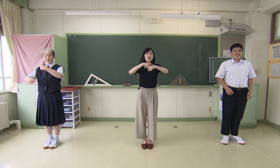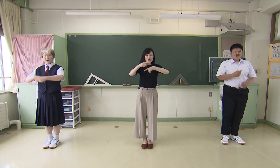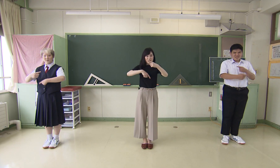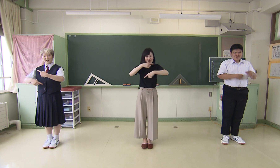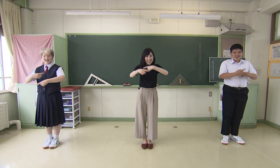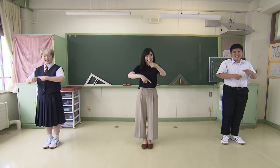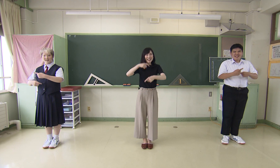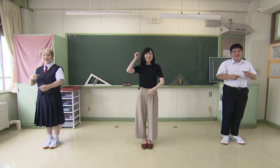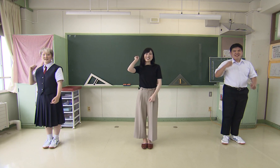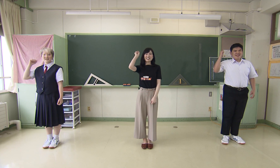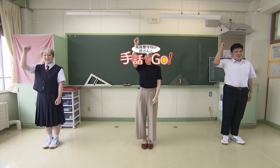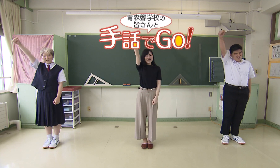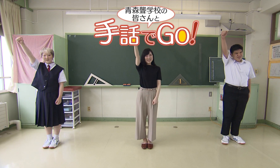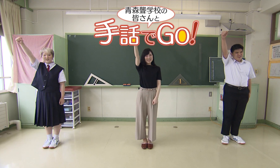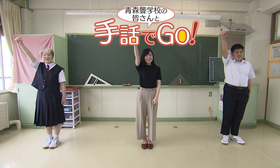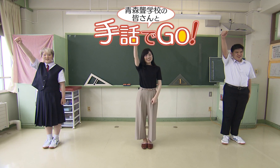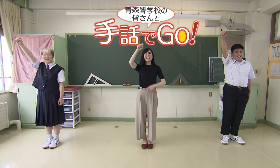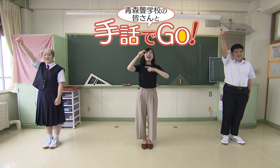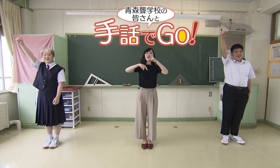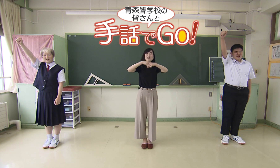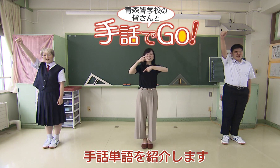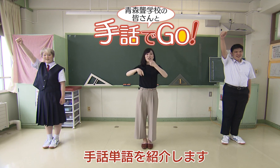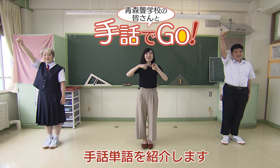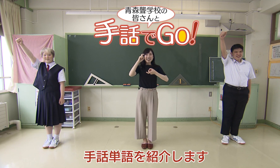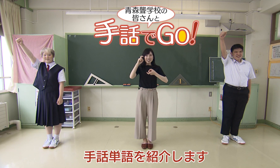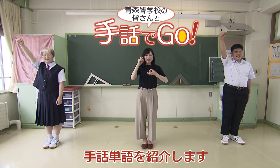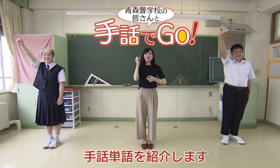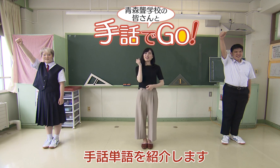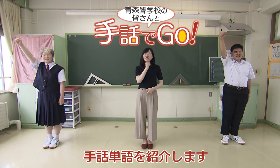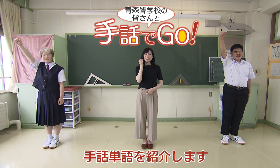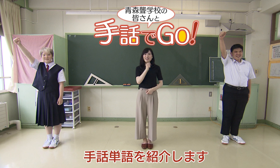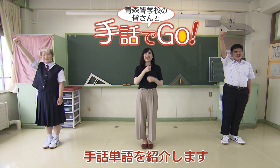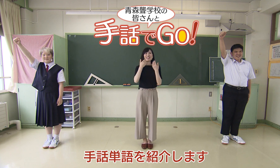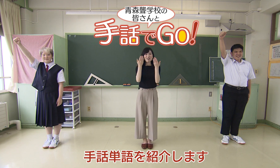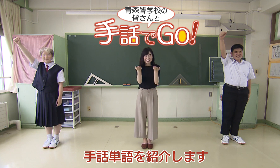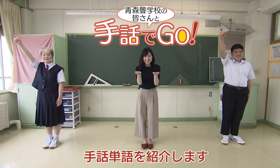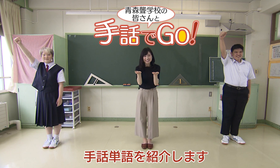手話でGO!手話単語を紹介します。